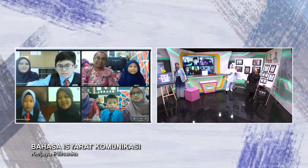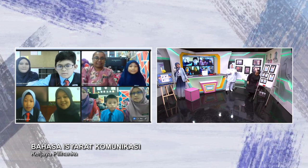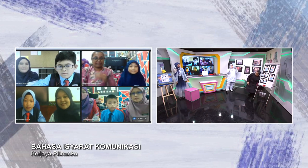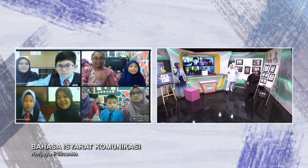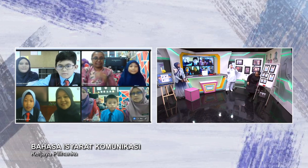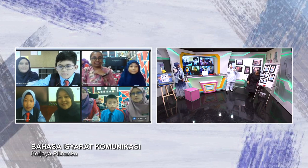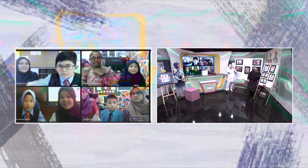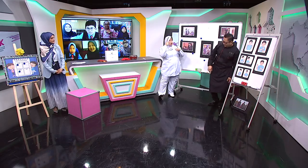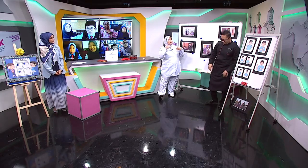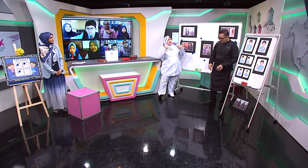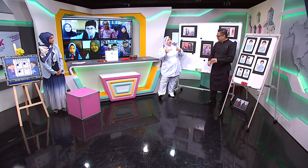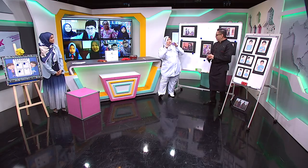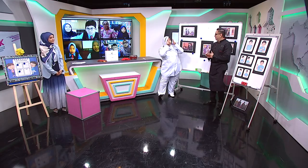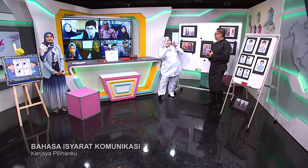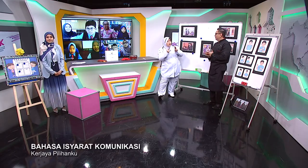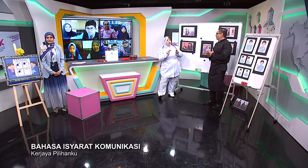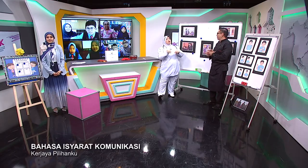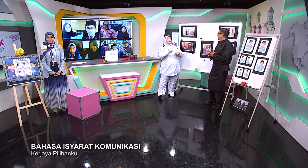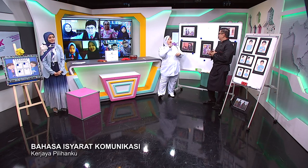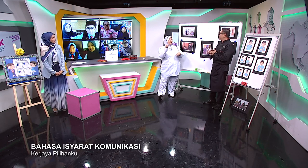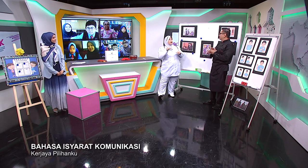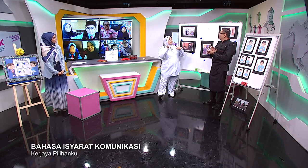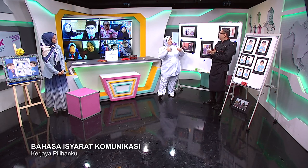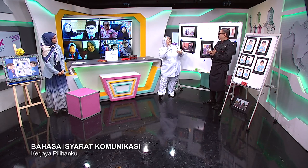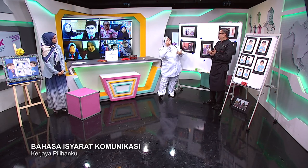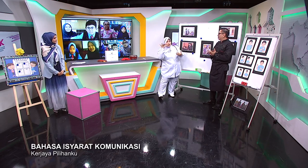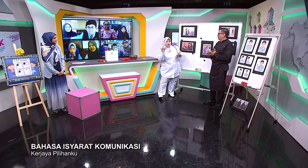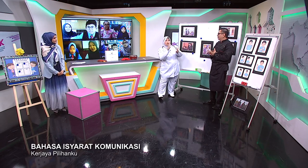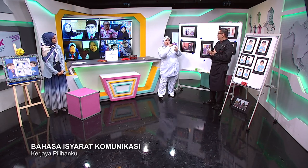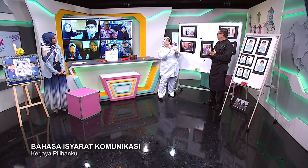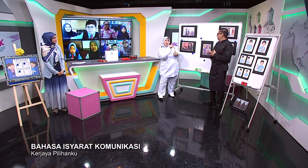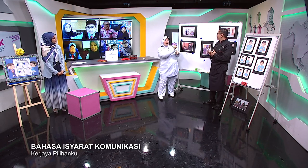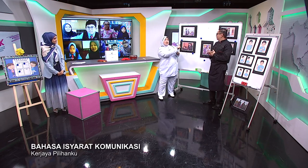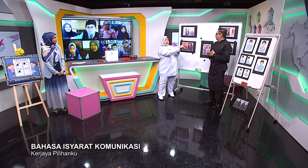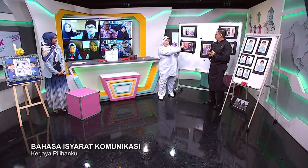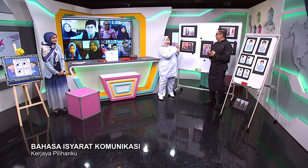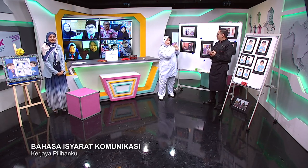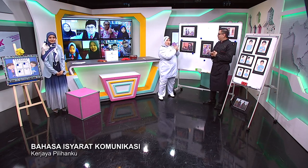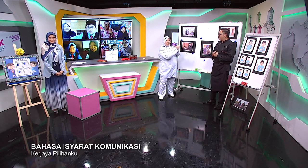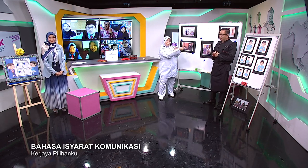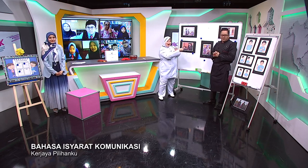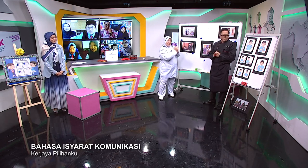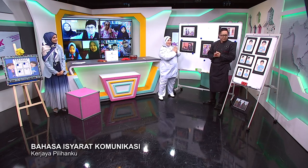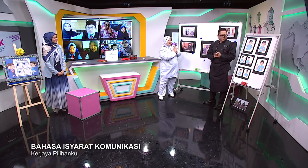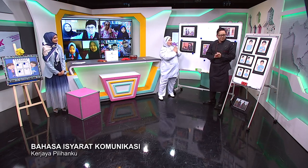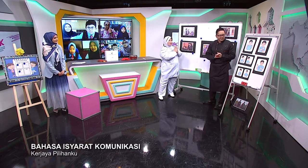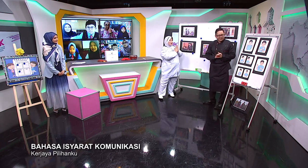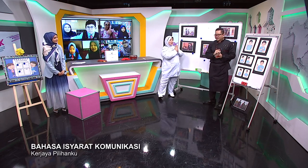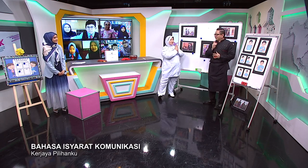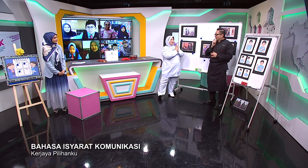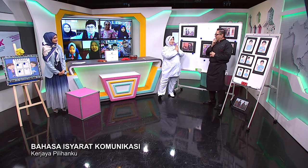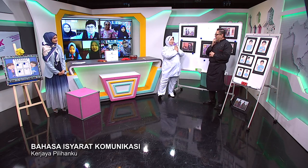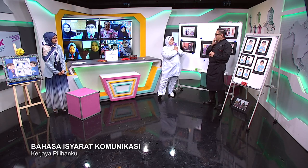Mengisyarat. Ha, cikgu kot. Sekarang kita nak uji murid-murid bagaimana ni. Cikgu ni ambil satu gambar dari situ.